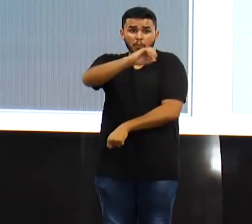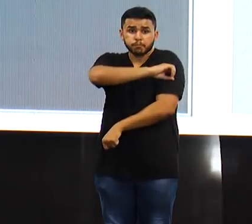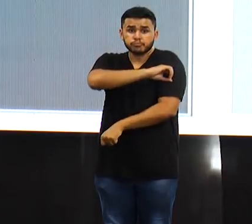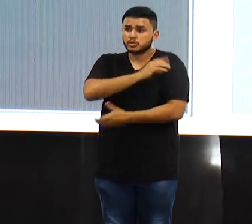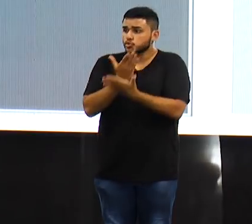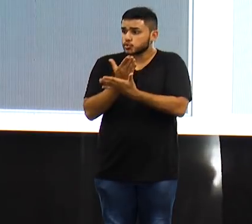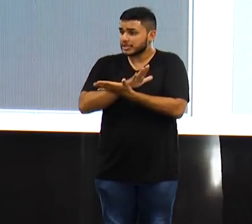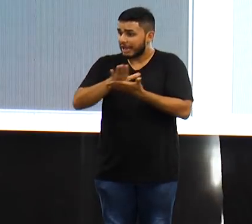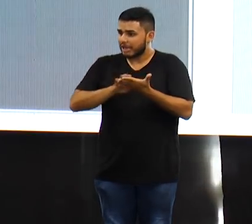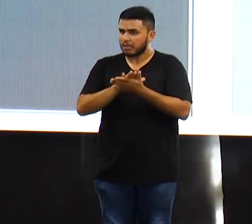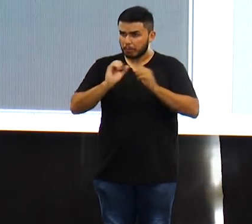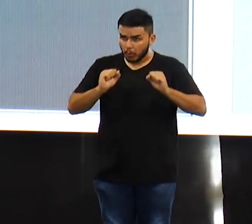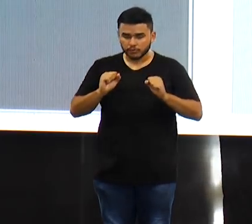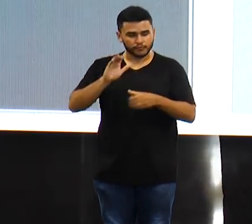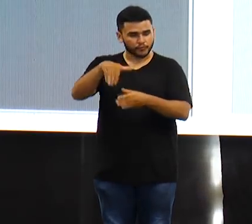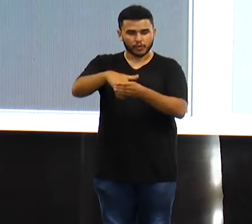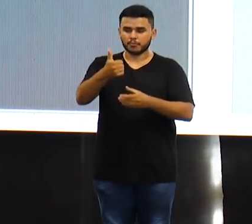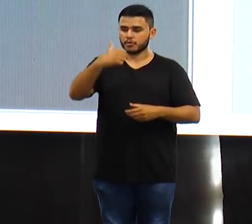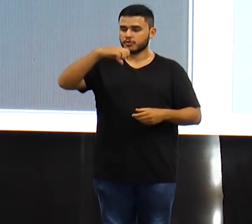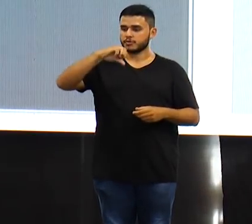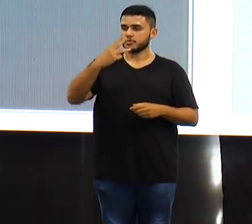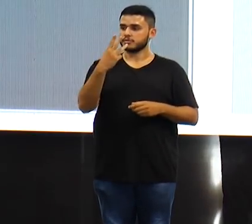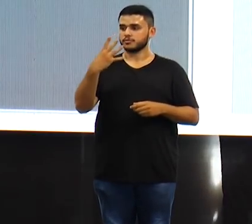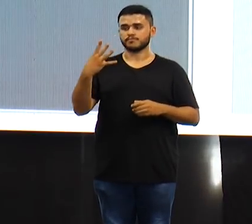voto somente mesmo em